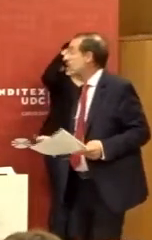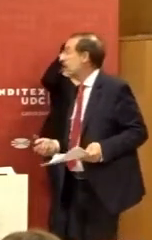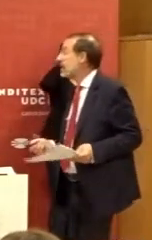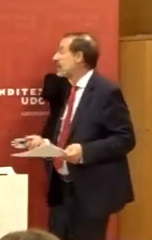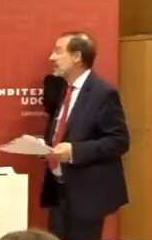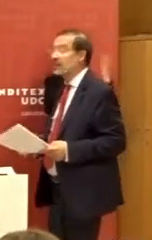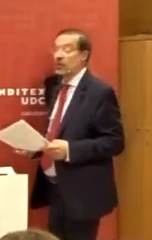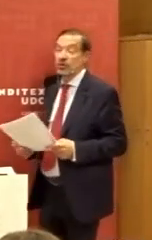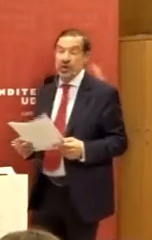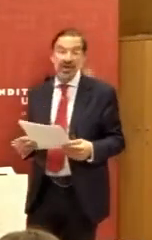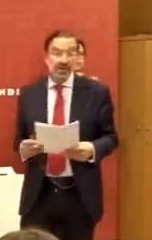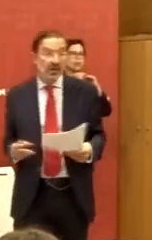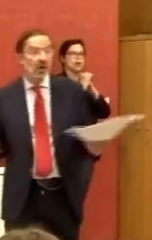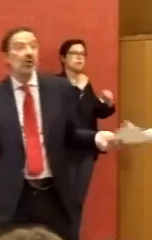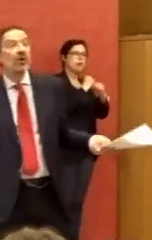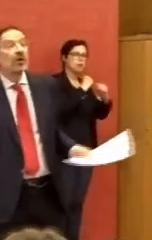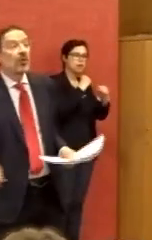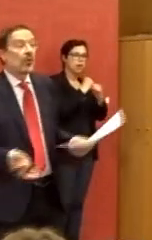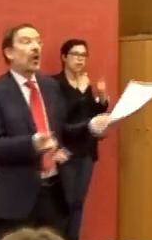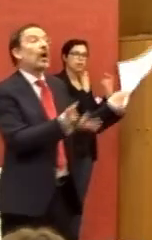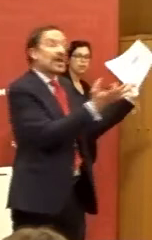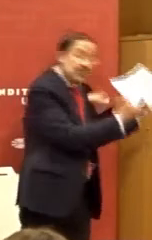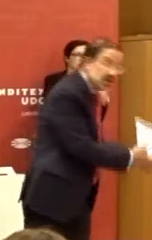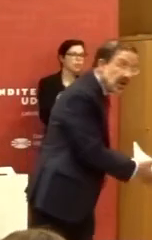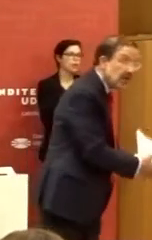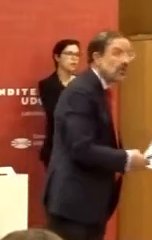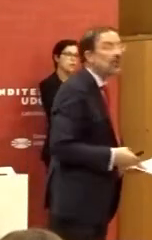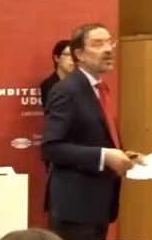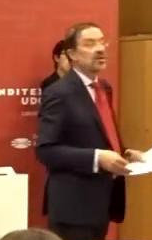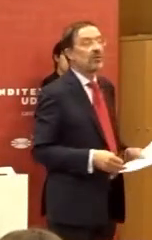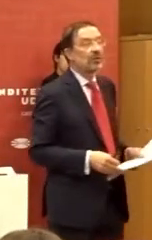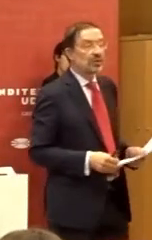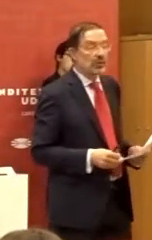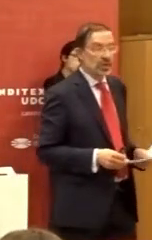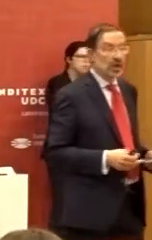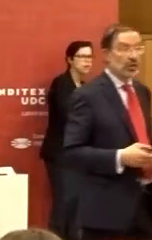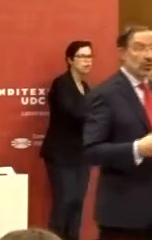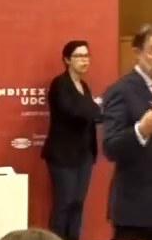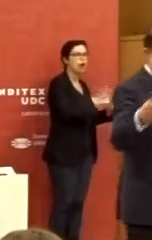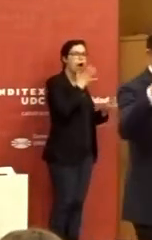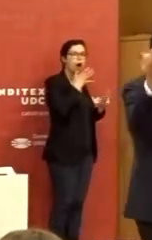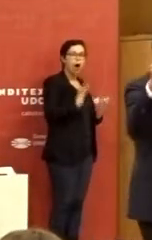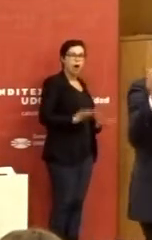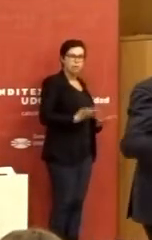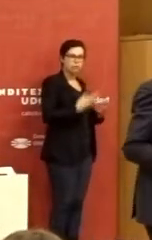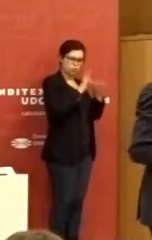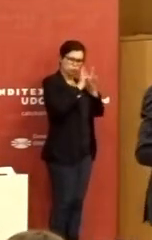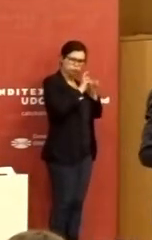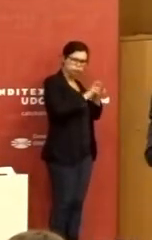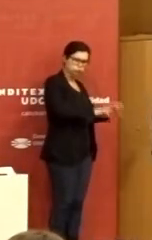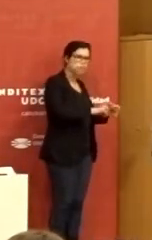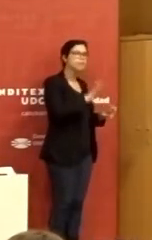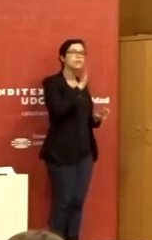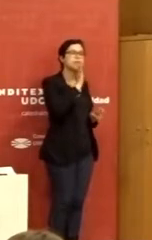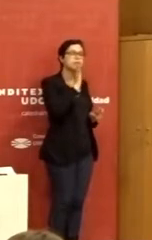empleabilidad en la Universidad Miguel Hernández con dos áreas de trabajo. Por un lado, la investigación. En este momento estamos desarrollando una investigación, por eso hablaba antes